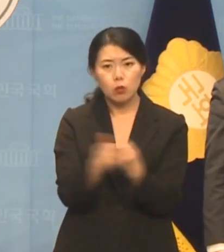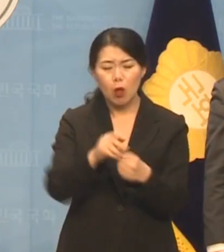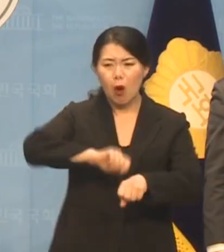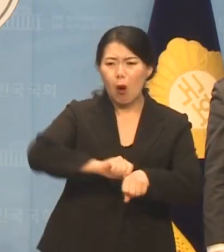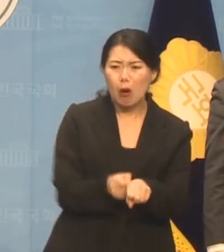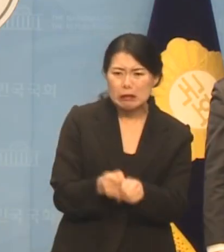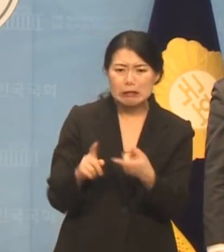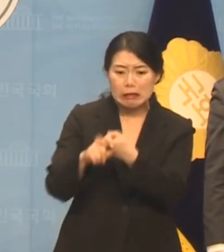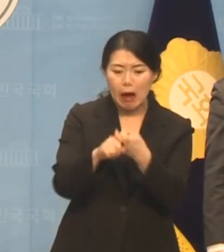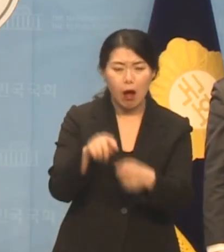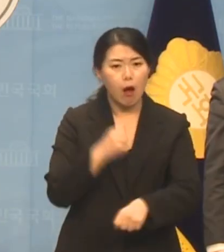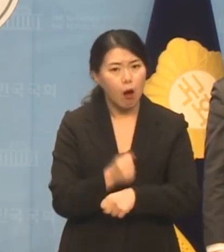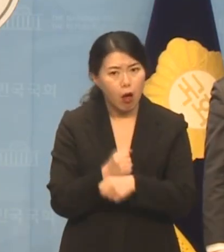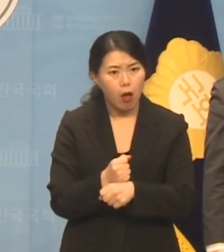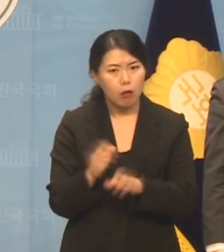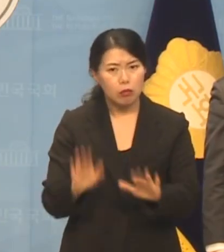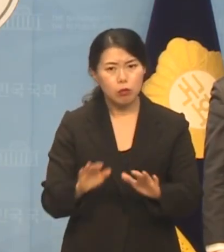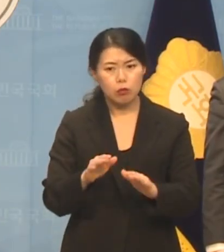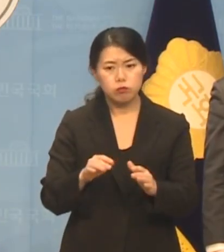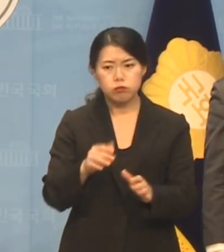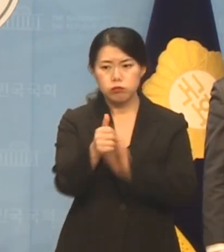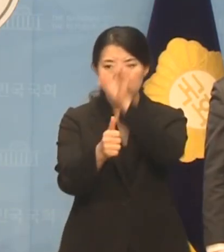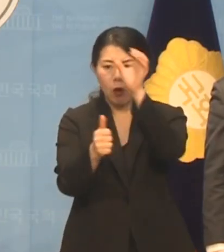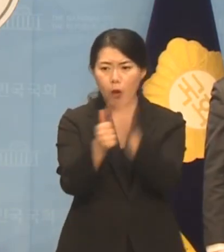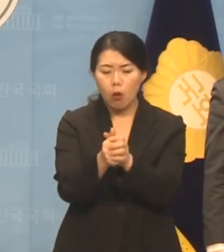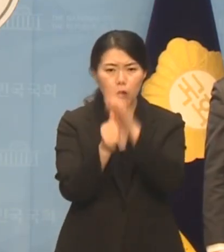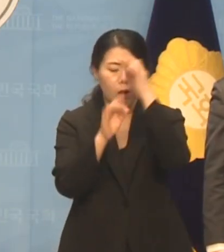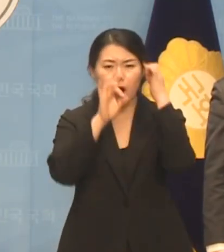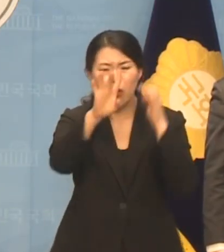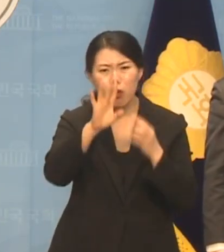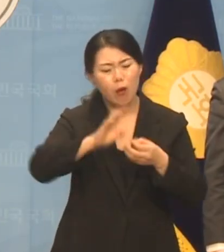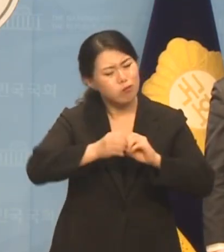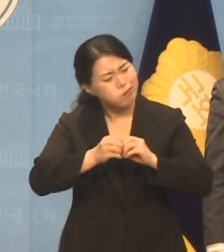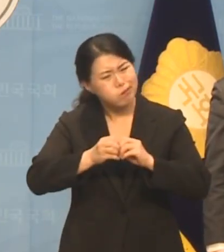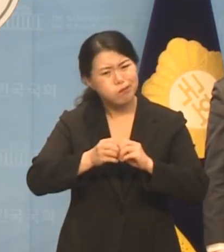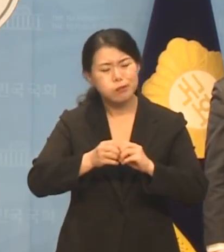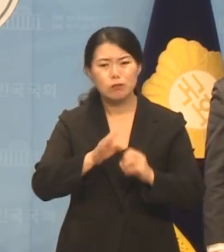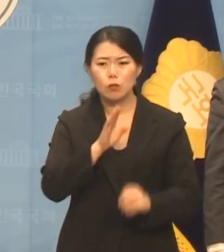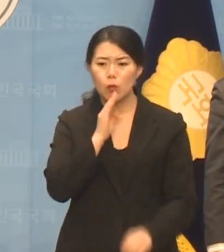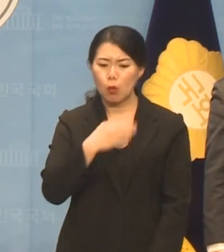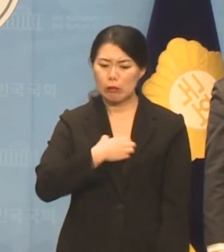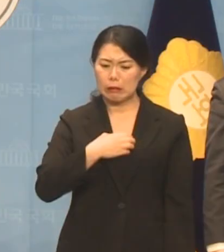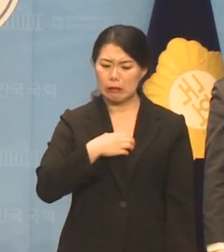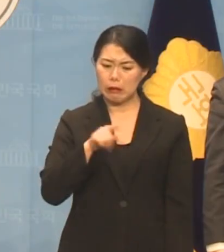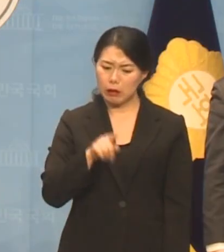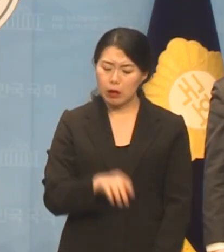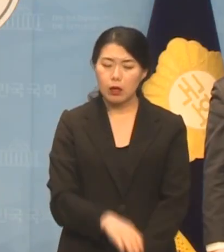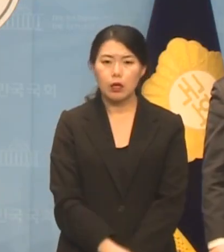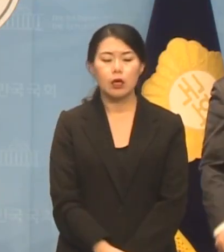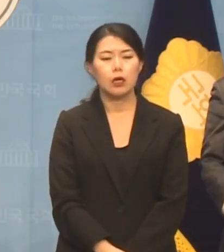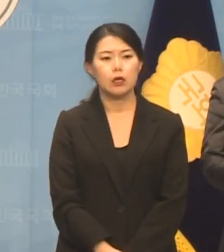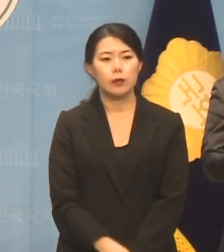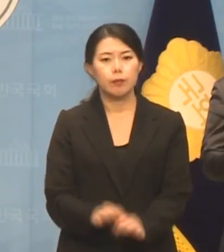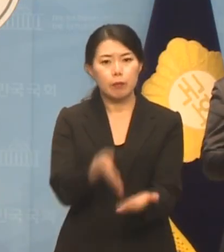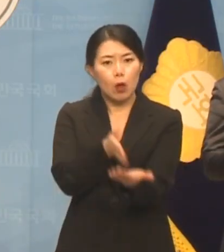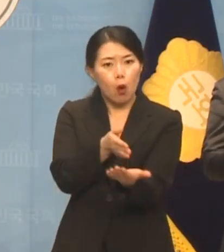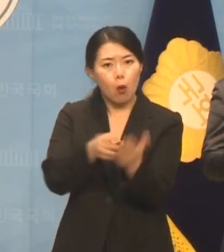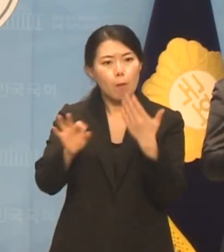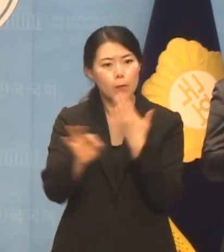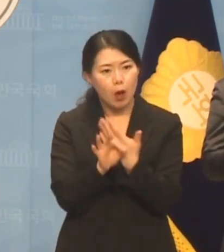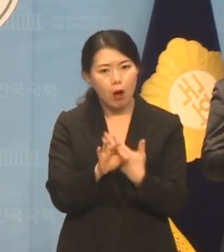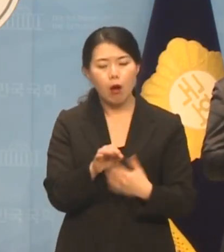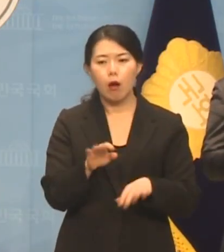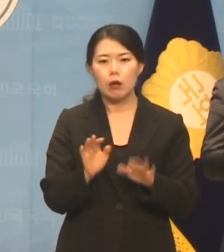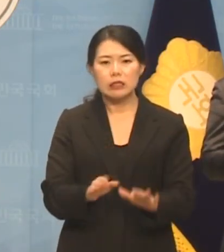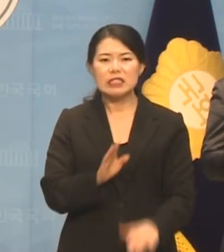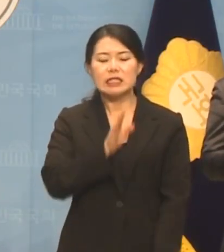인연을 만들어내고 정당한 인사권 행사마저 왜곡되는 것은 매우 위험한 접근 방식입니다. 언론이라면 본질을